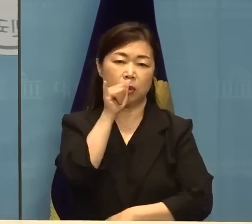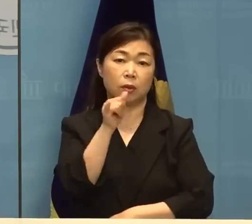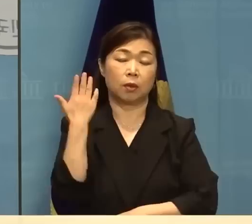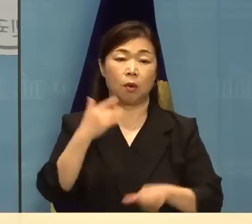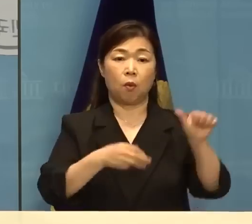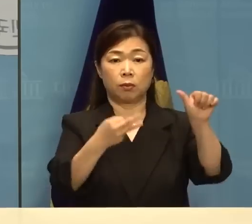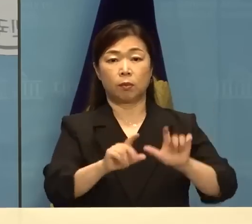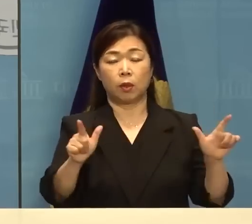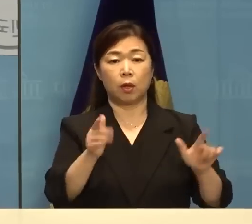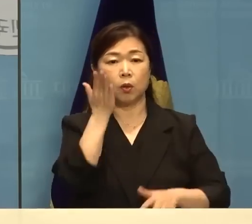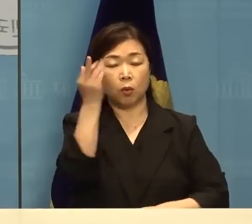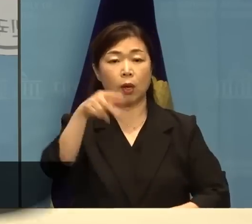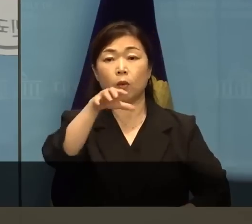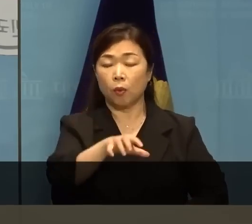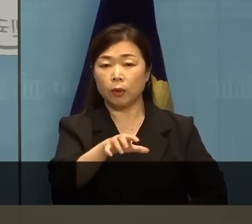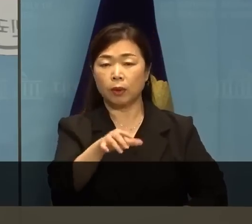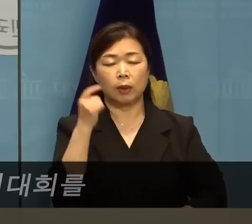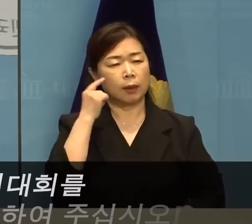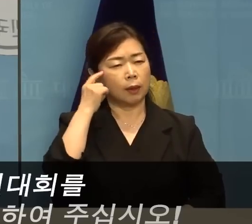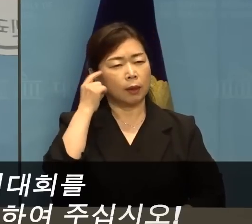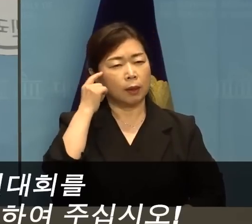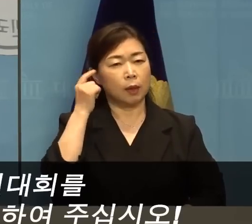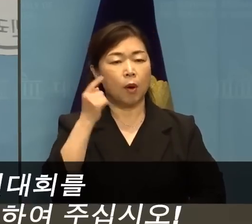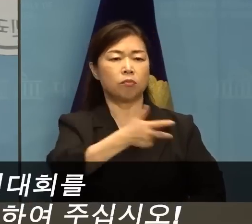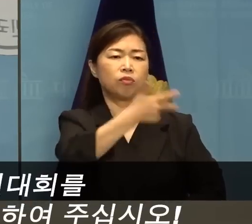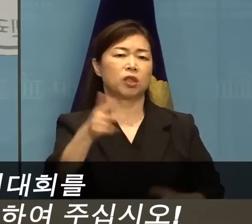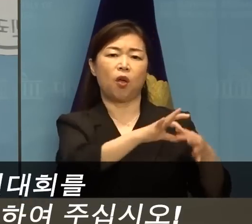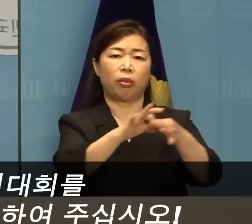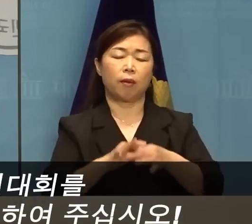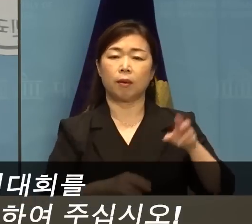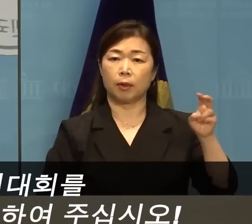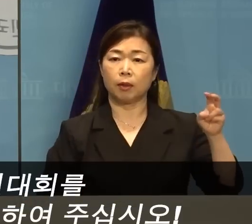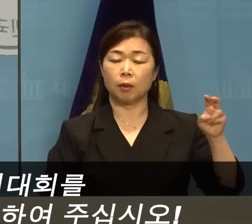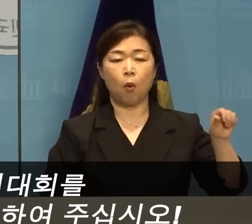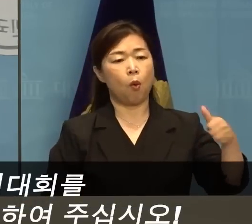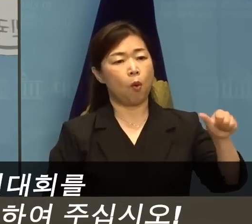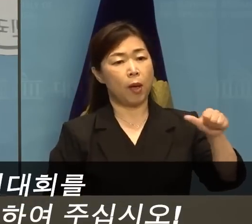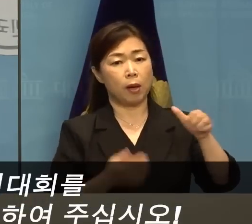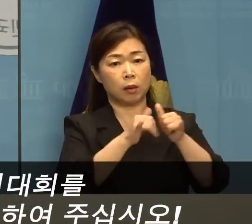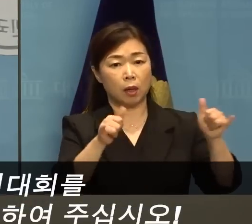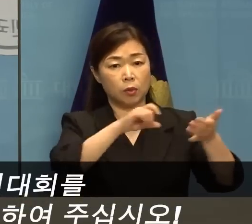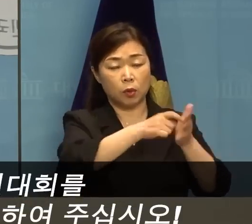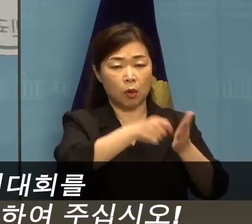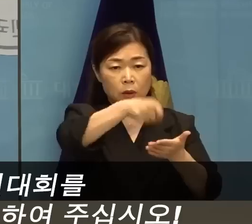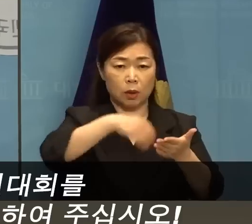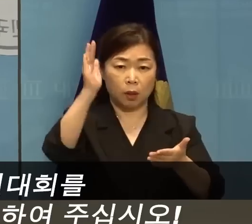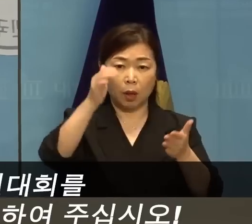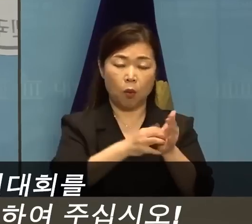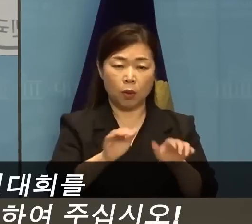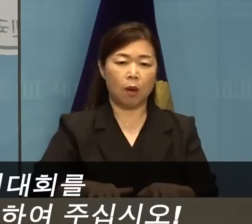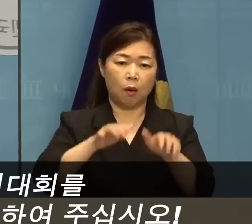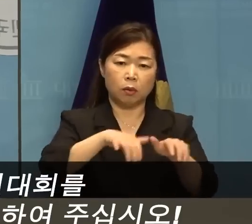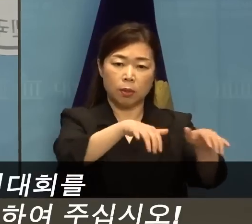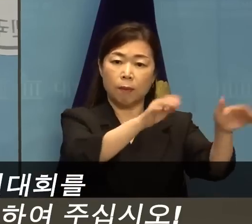용산청사 앞에서 제 기억으로는 무지개연대로 기억을 하는데 약 500명 정도가 기자회견들하고